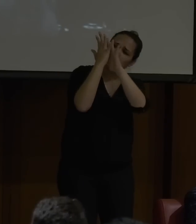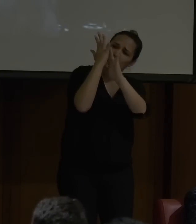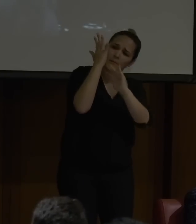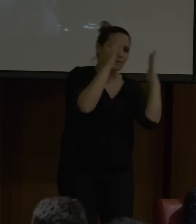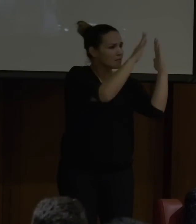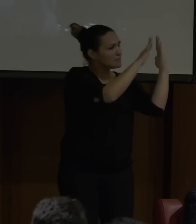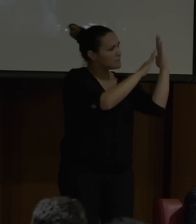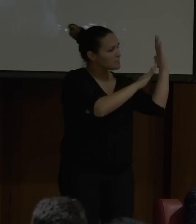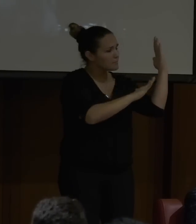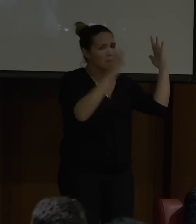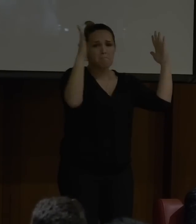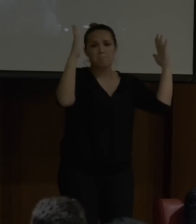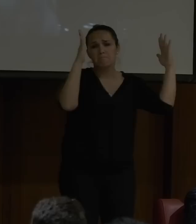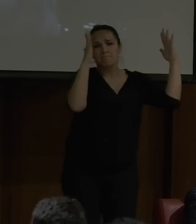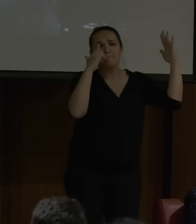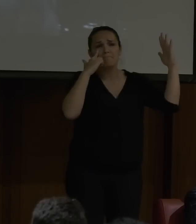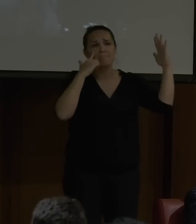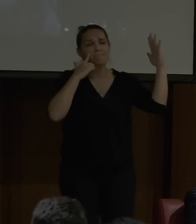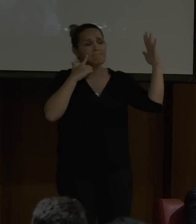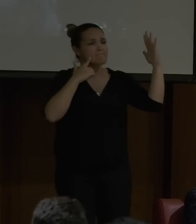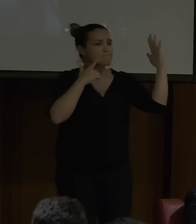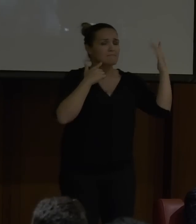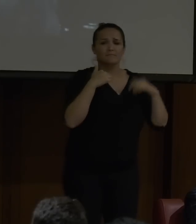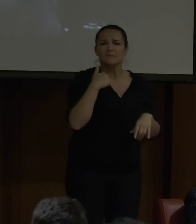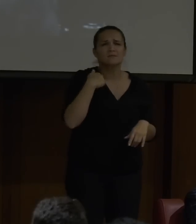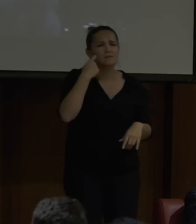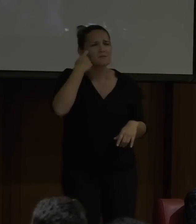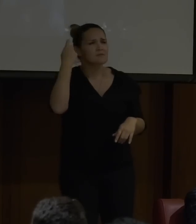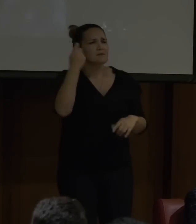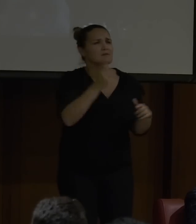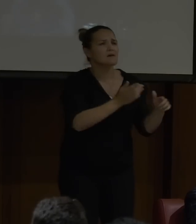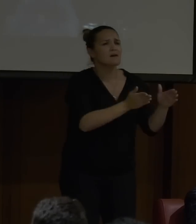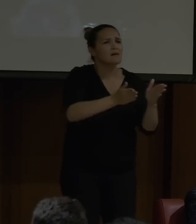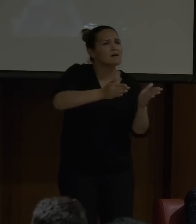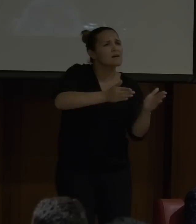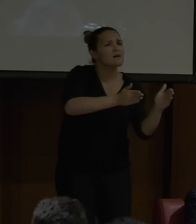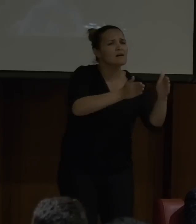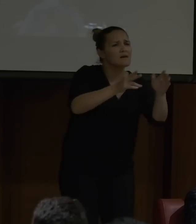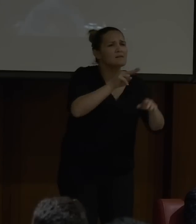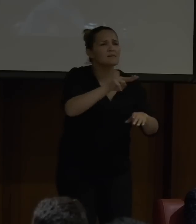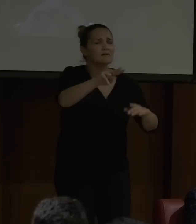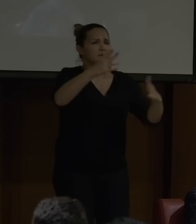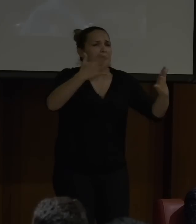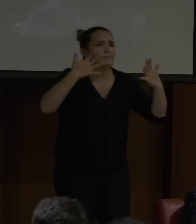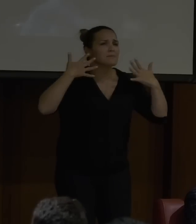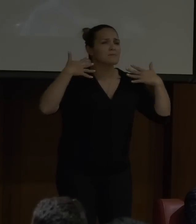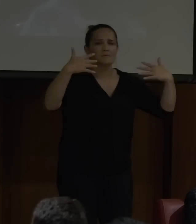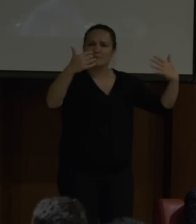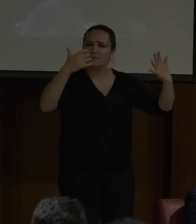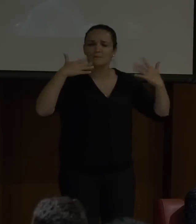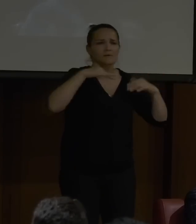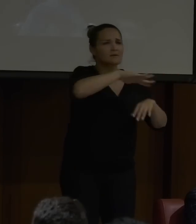los campos les toca llorar, y a buscar un árbol corpulento veranero,